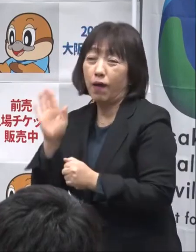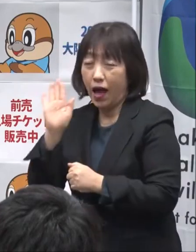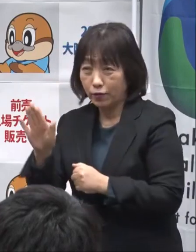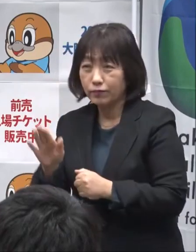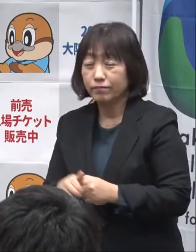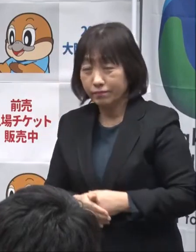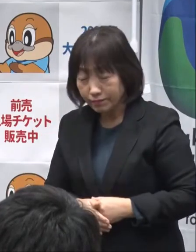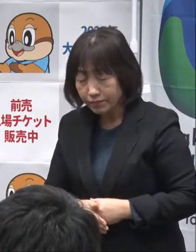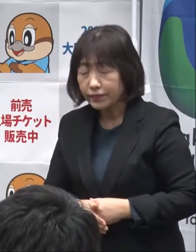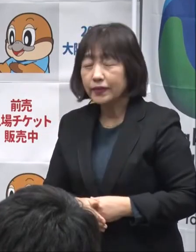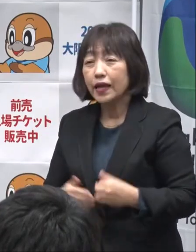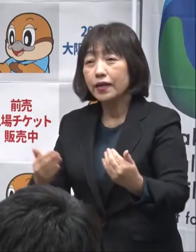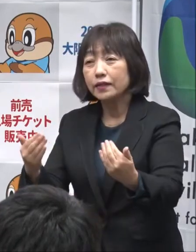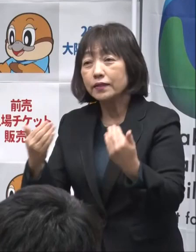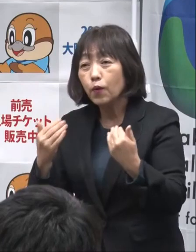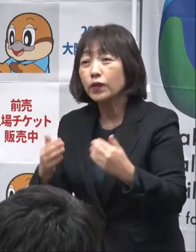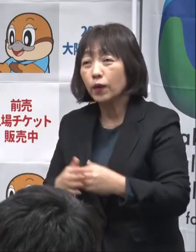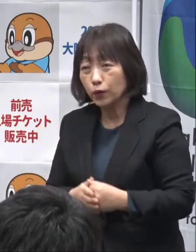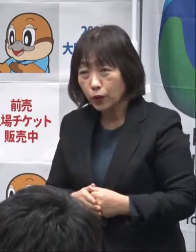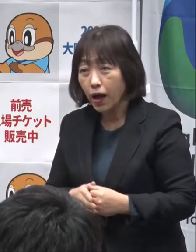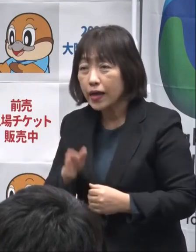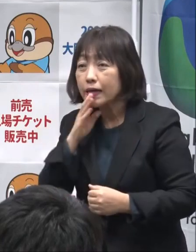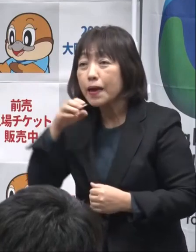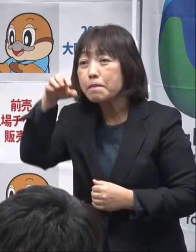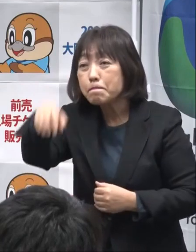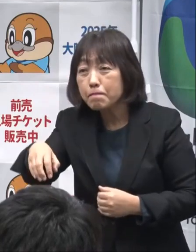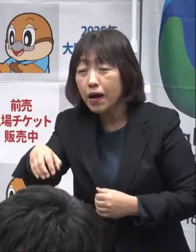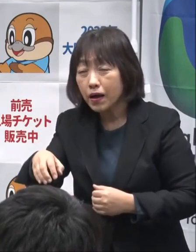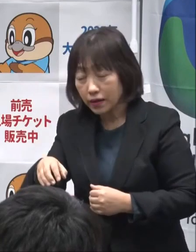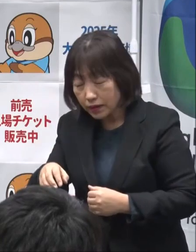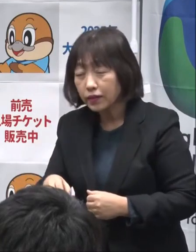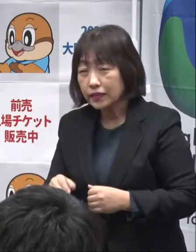的に必要なことについて現地のニーズを把